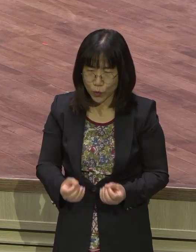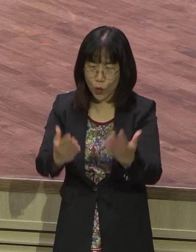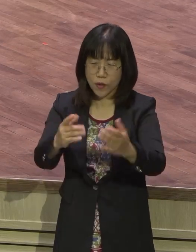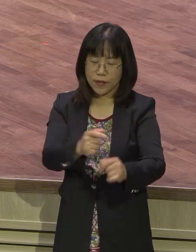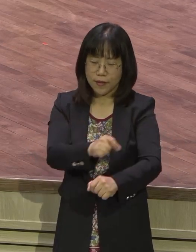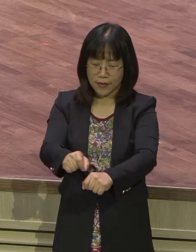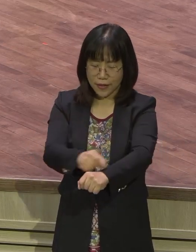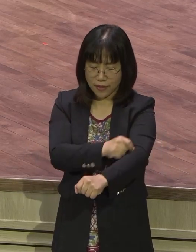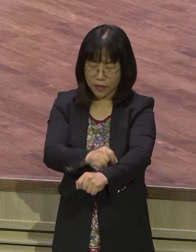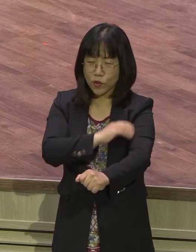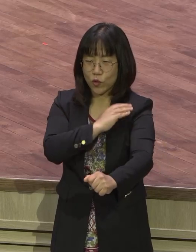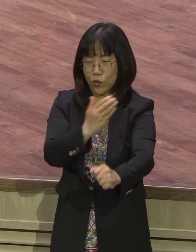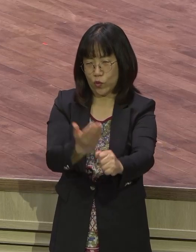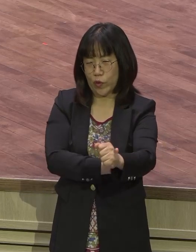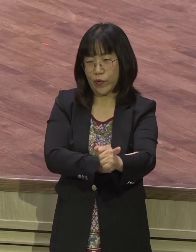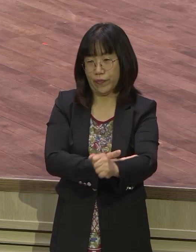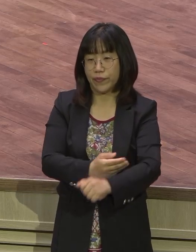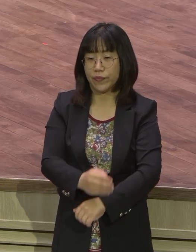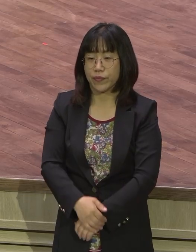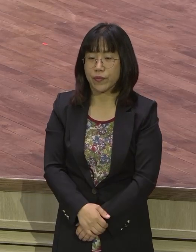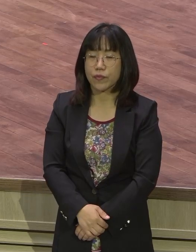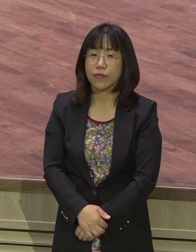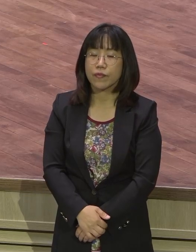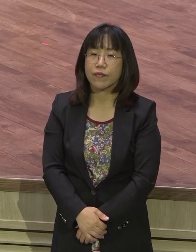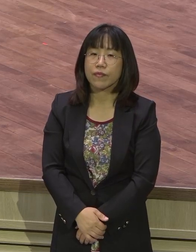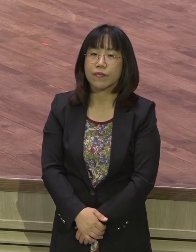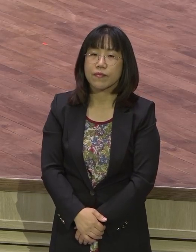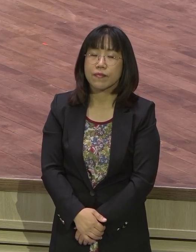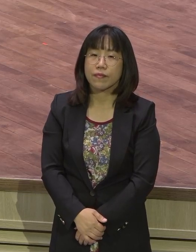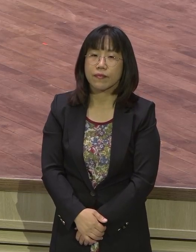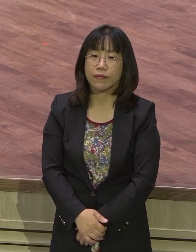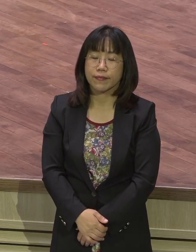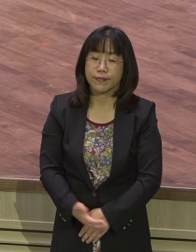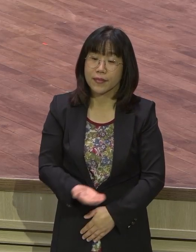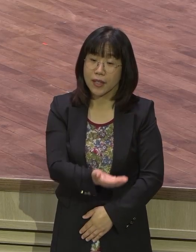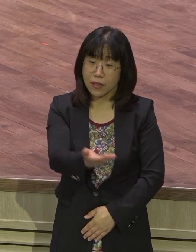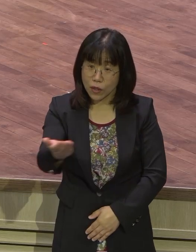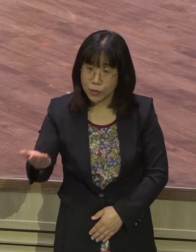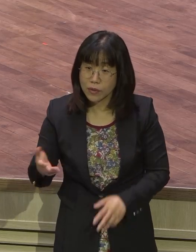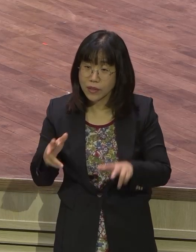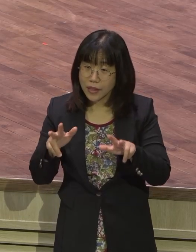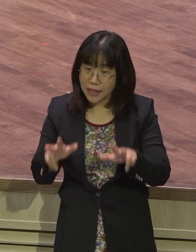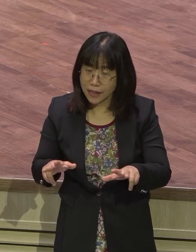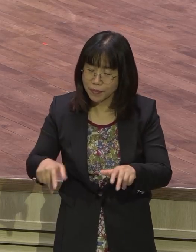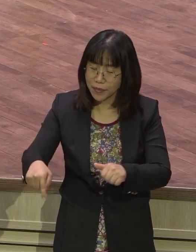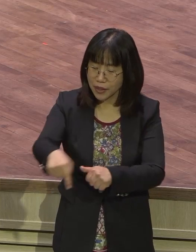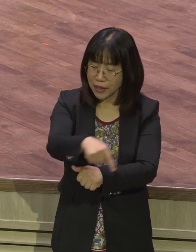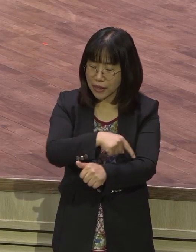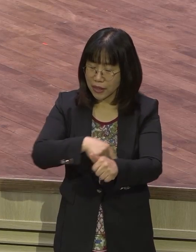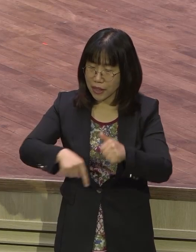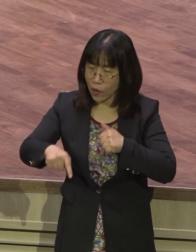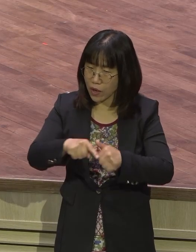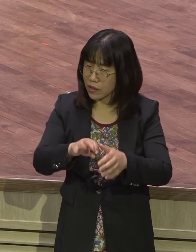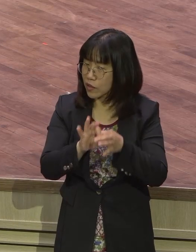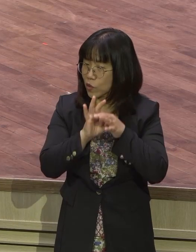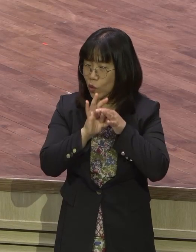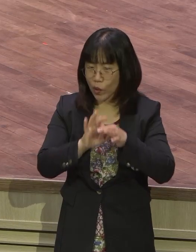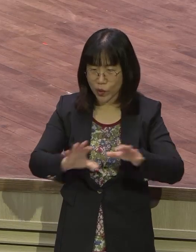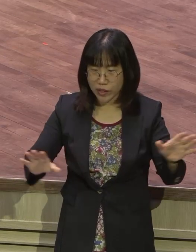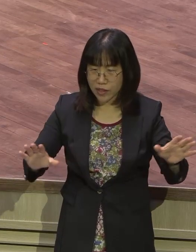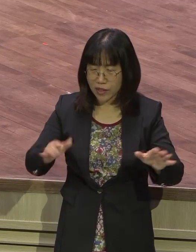여러분 턱걸이에요 그래서 여러분이 어떤 상황 가운데서도 예배의